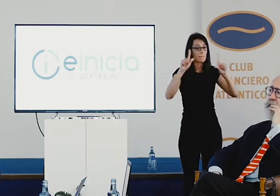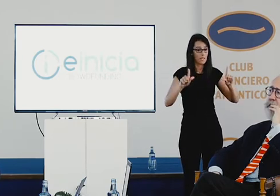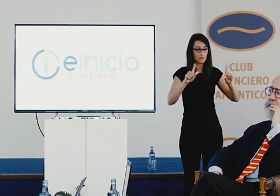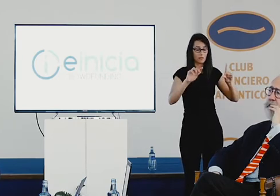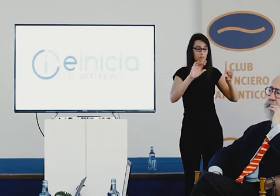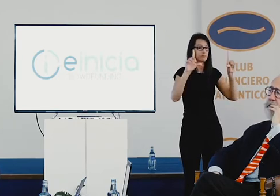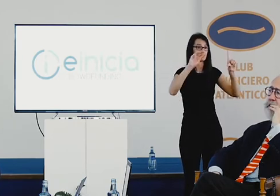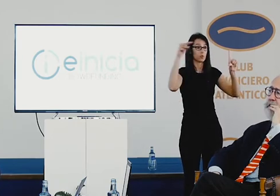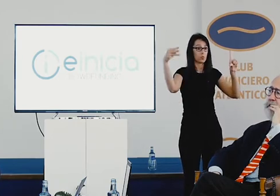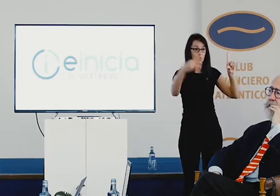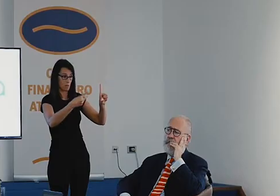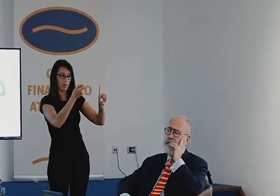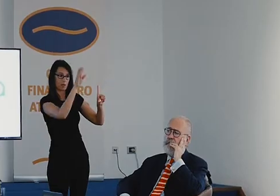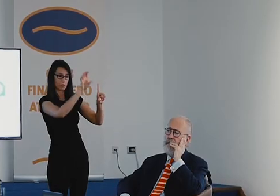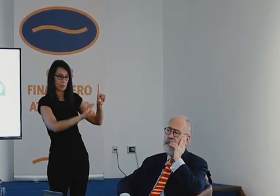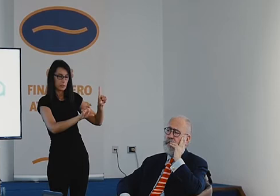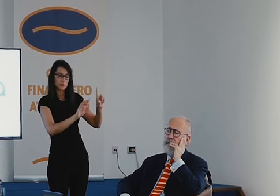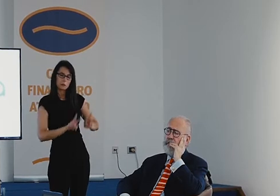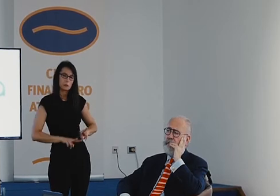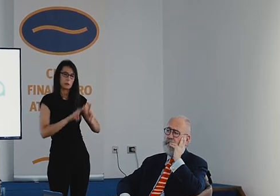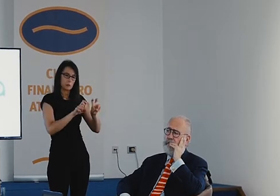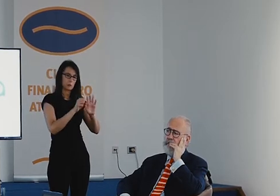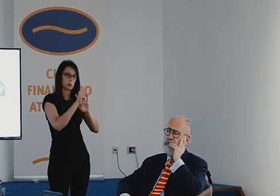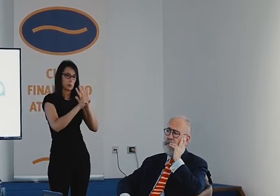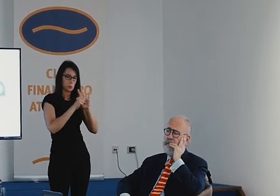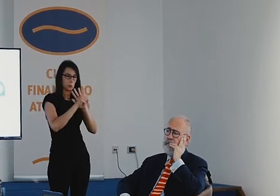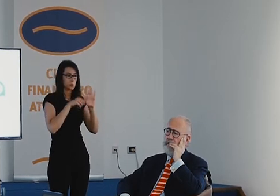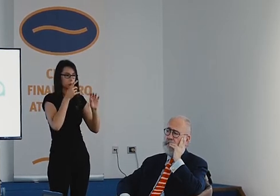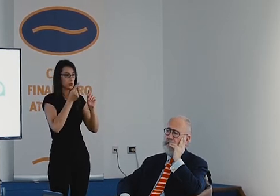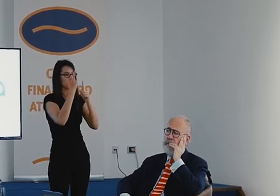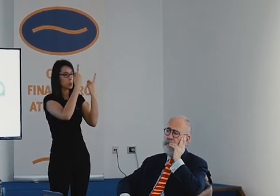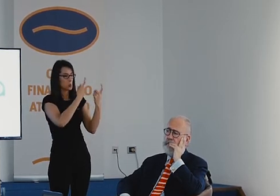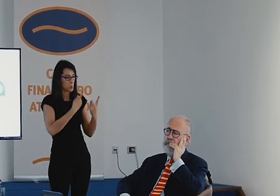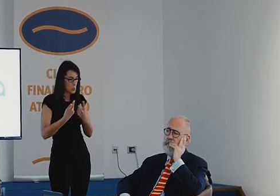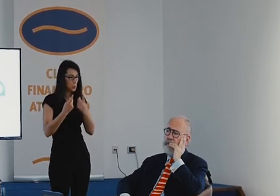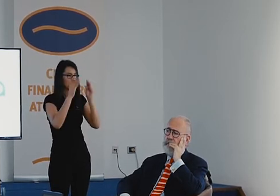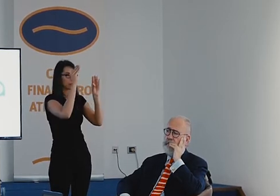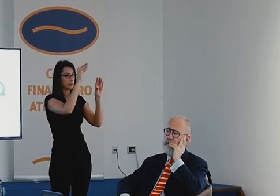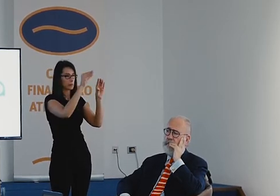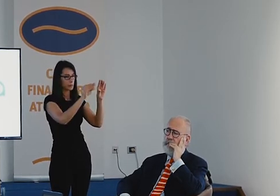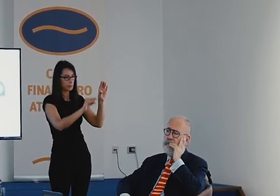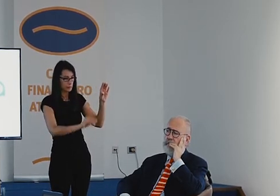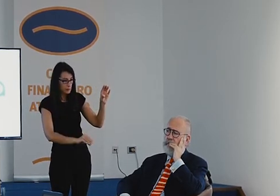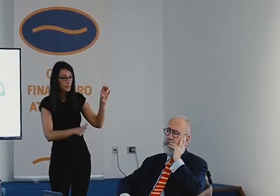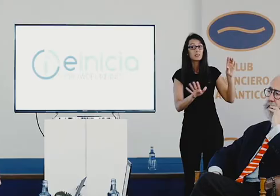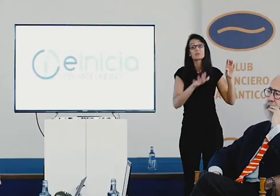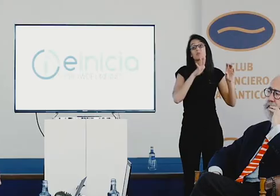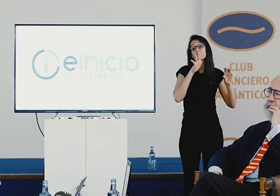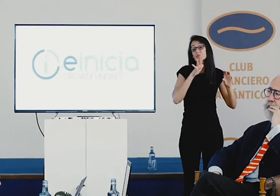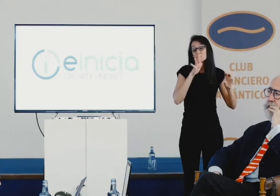Inicia Social, que os va a dar un poco de lata al principio porque os hará rellenar un cuestionario, pero este cuestionario no es más que porque es una de las